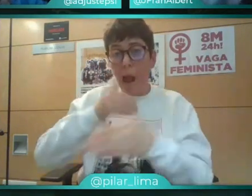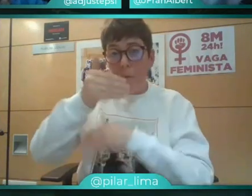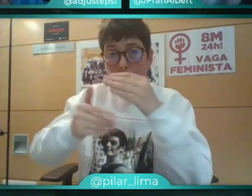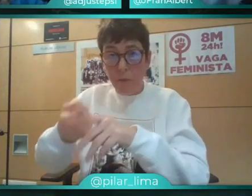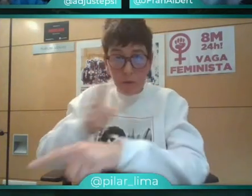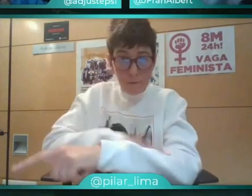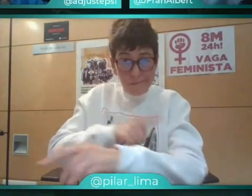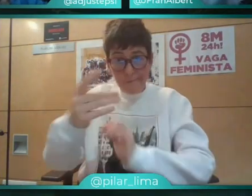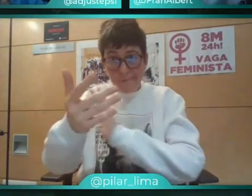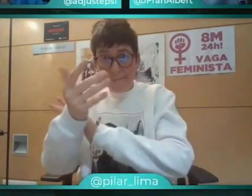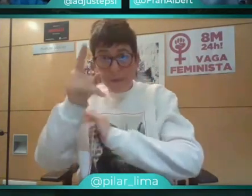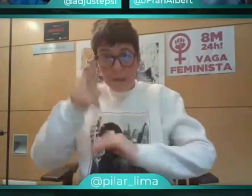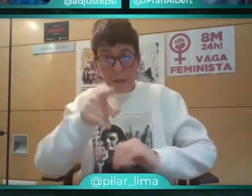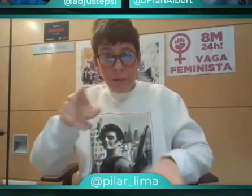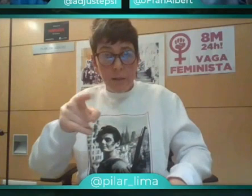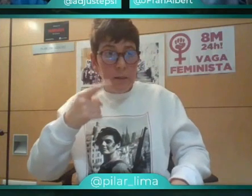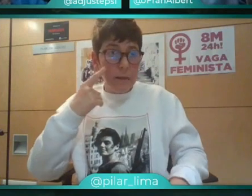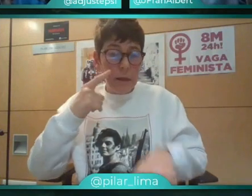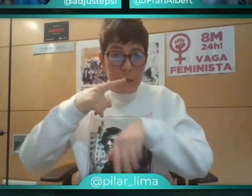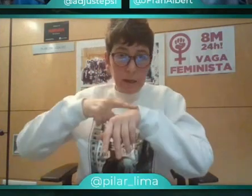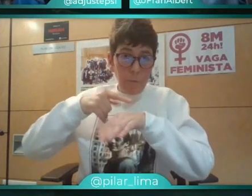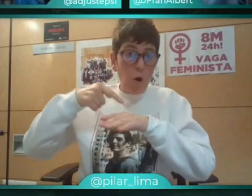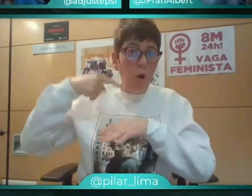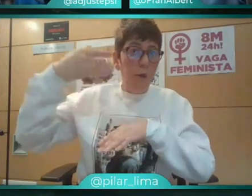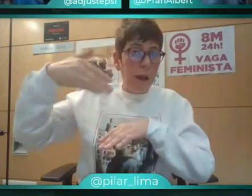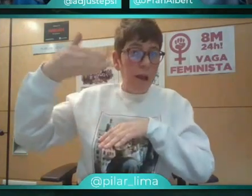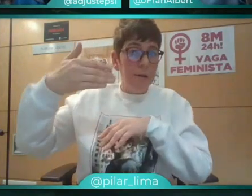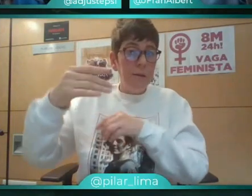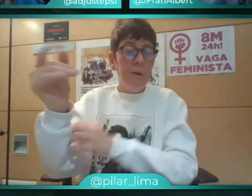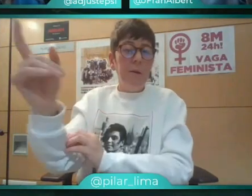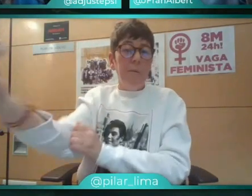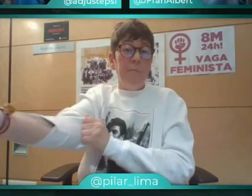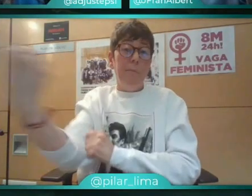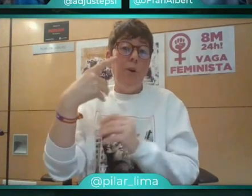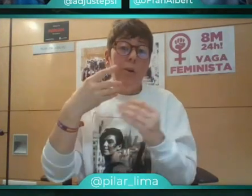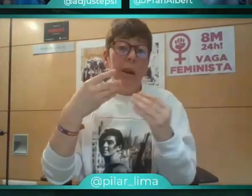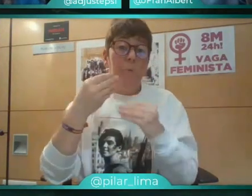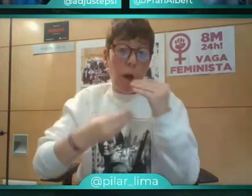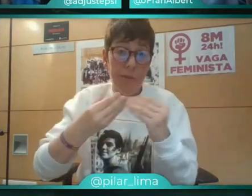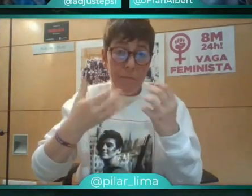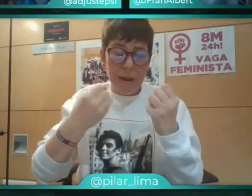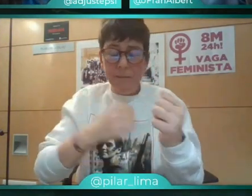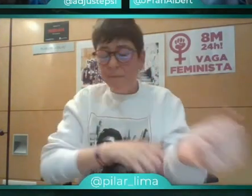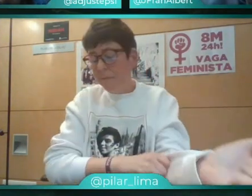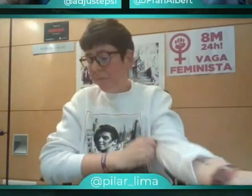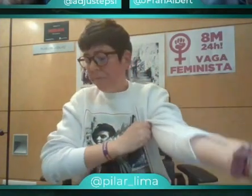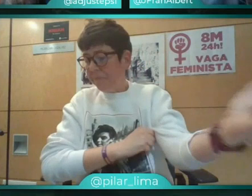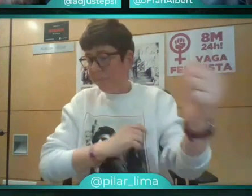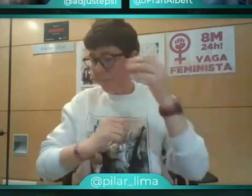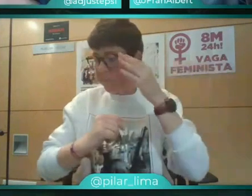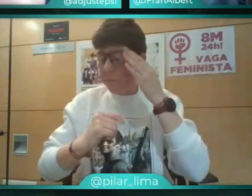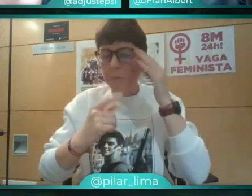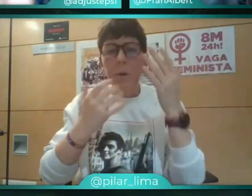claro un poco hay que evitar un poco no sé que la extrema derecha avance